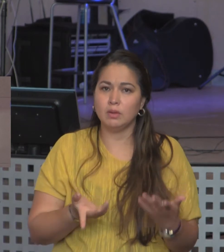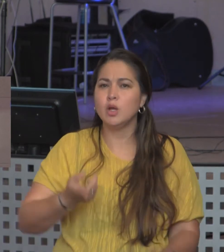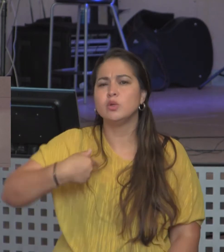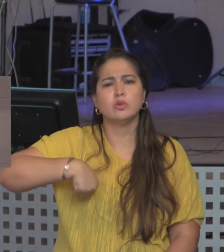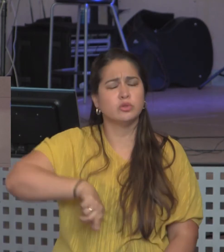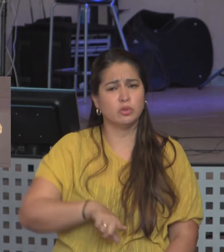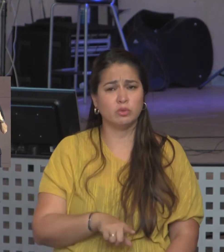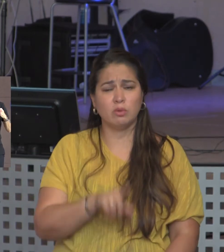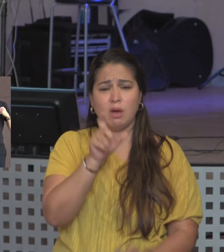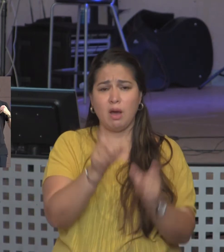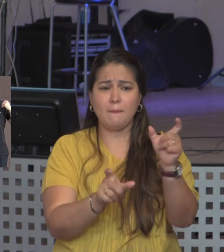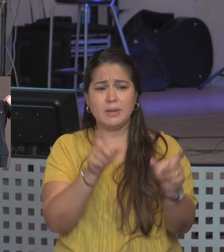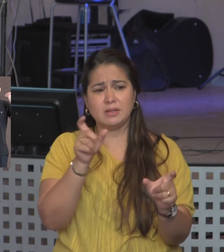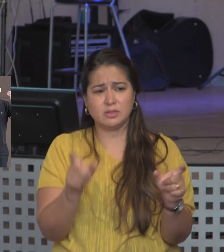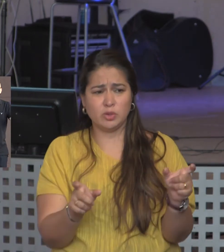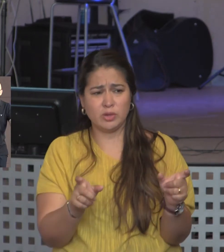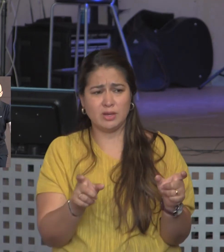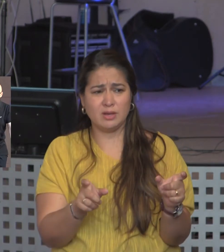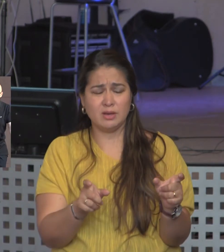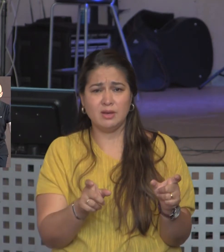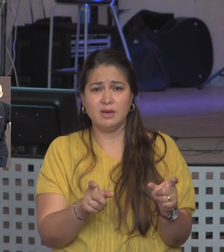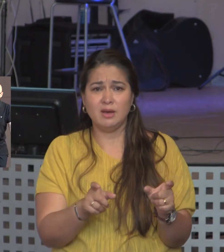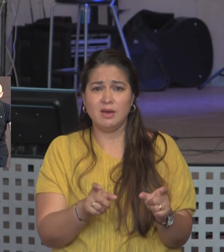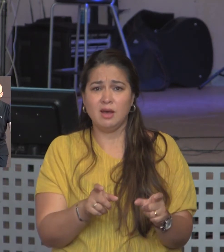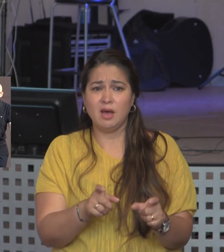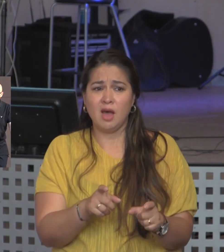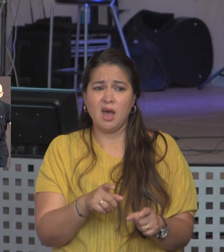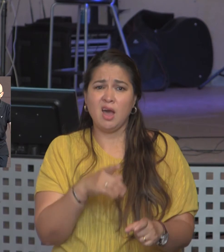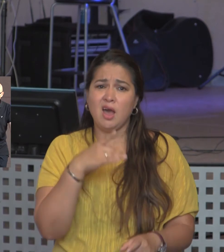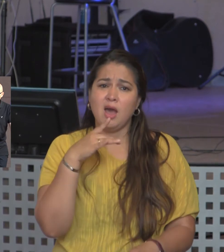y juzgamos lo que habla.